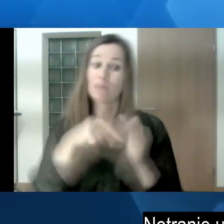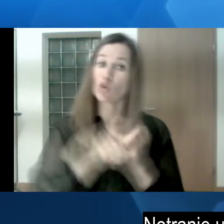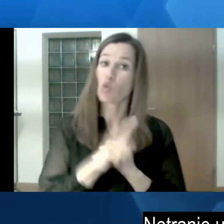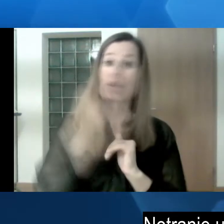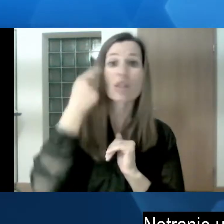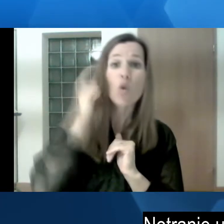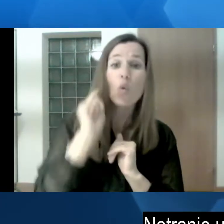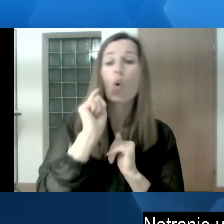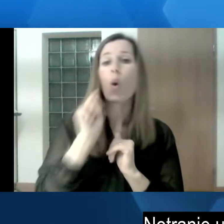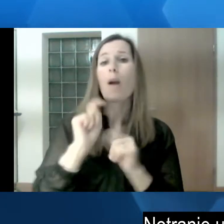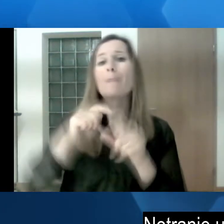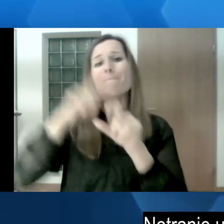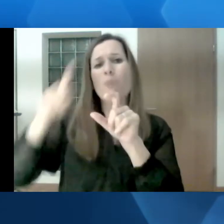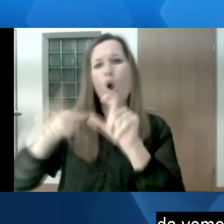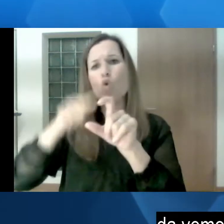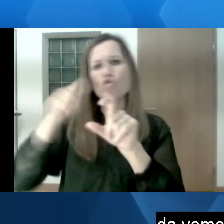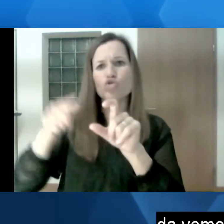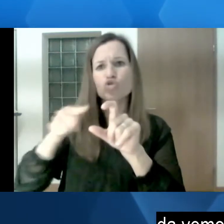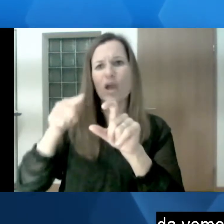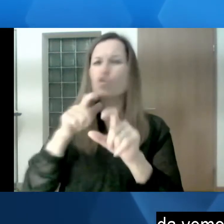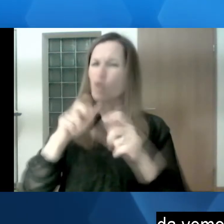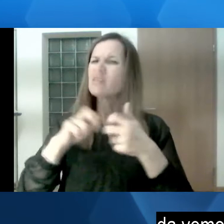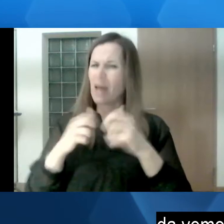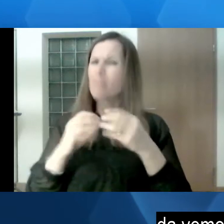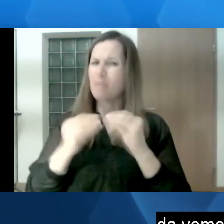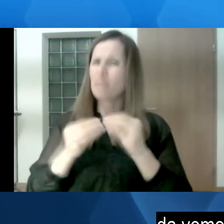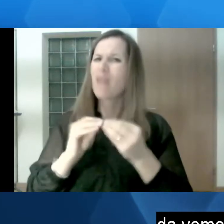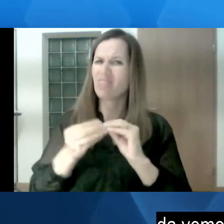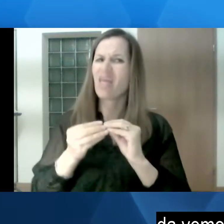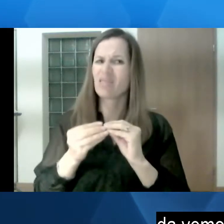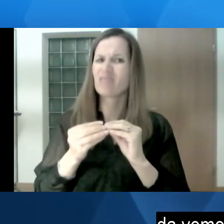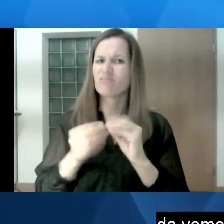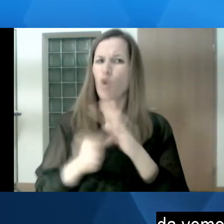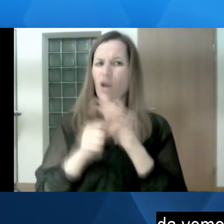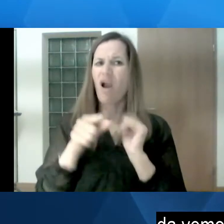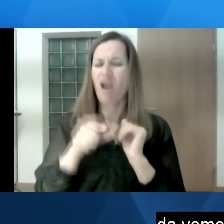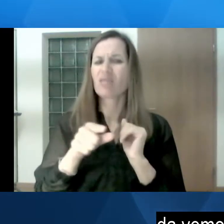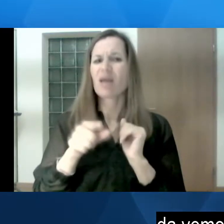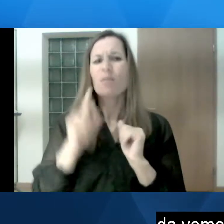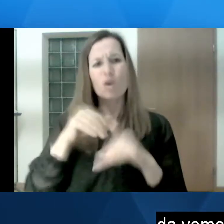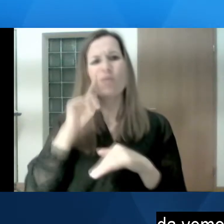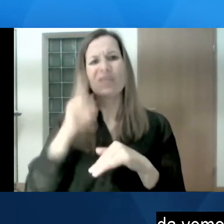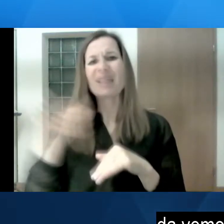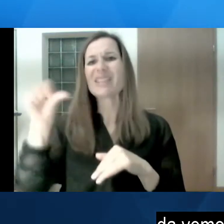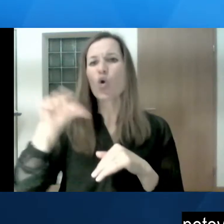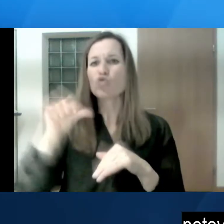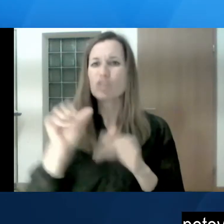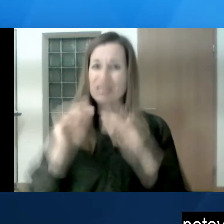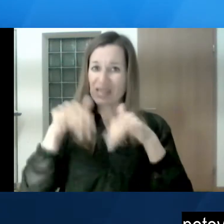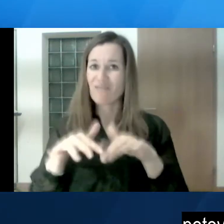precej zapleten organ. Pomembno je, da vemo, da tekočinski val, se pravi v tekočinski val